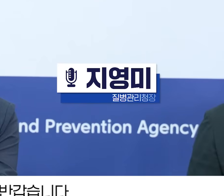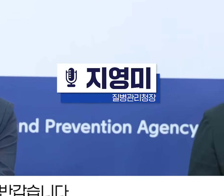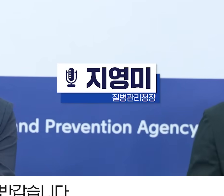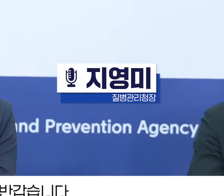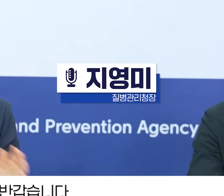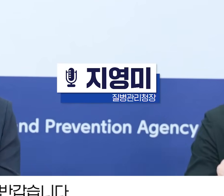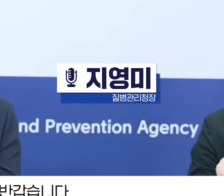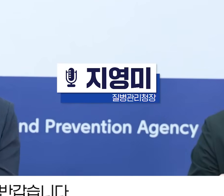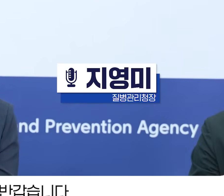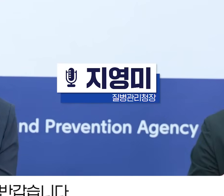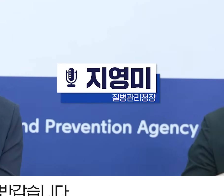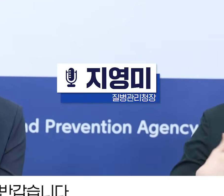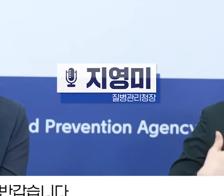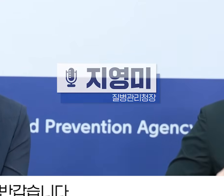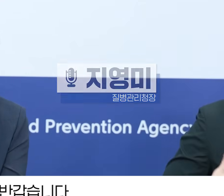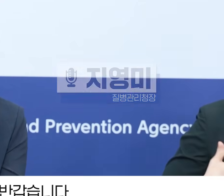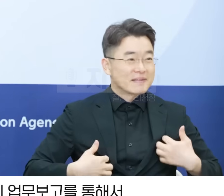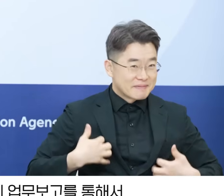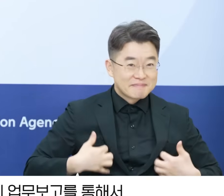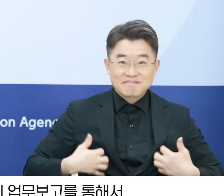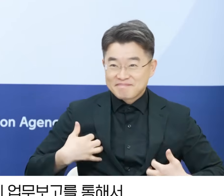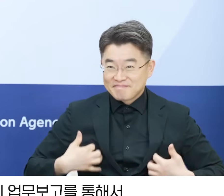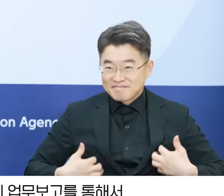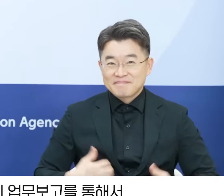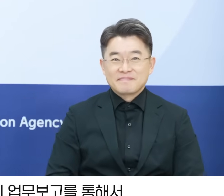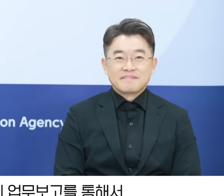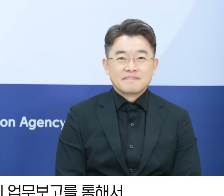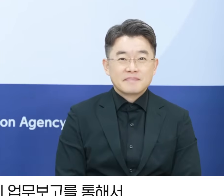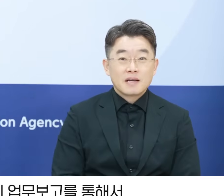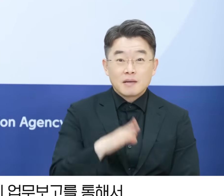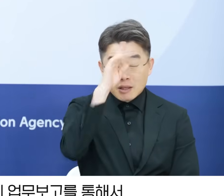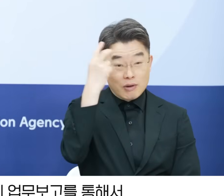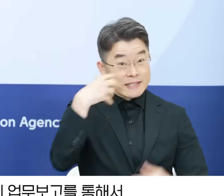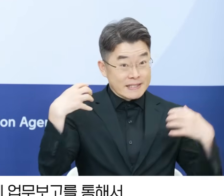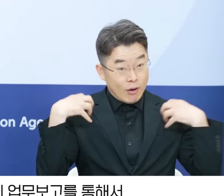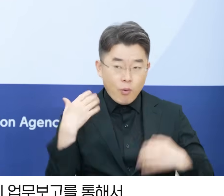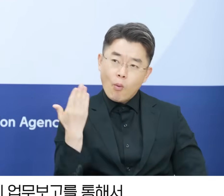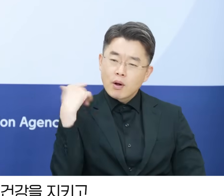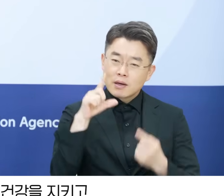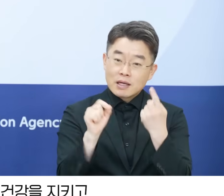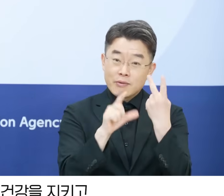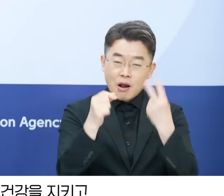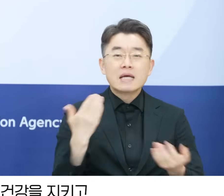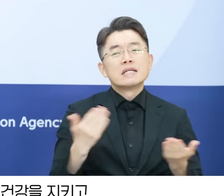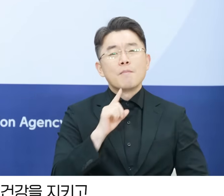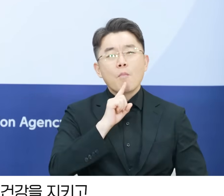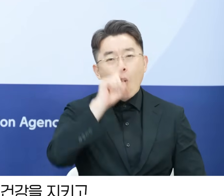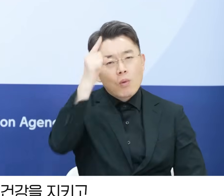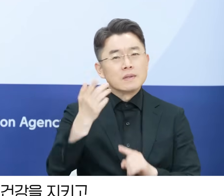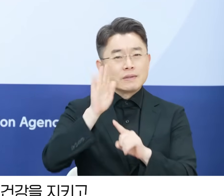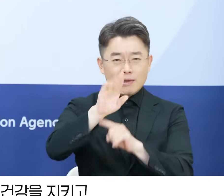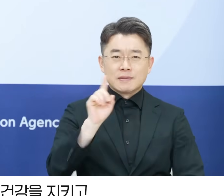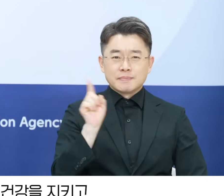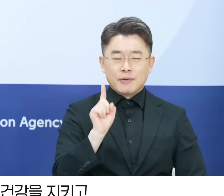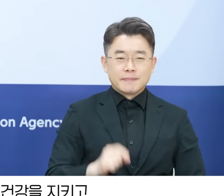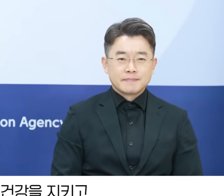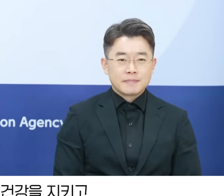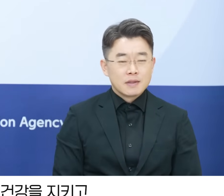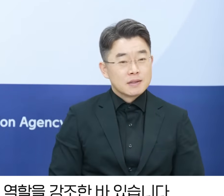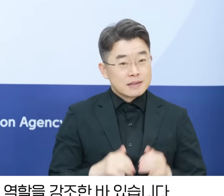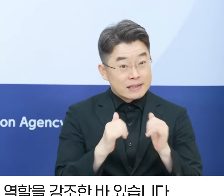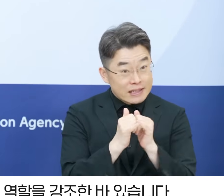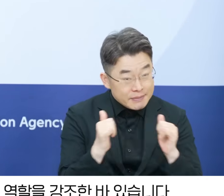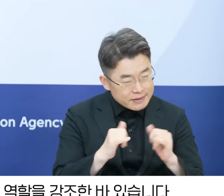네, 안녕하십니까. 반갑습니다. 질병관리청은 올해 초에 업무 보고를 통해서 일상 속에서 국민 건강을